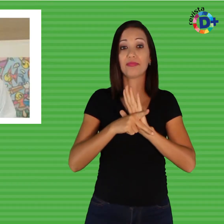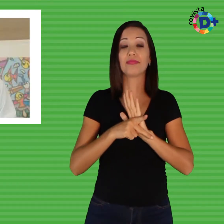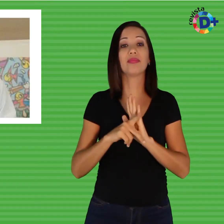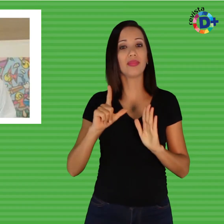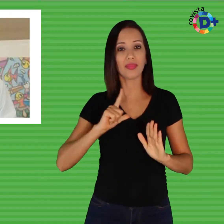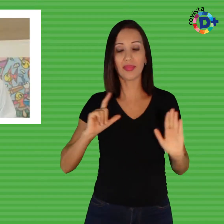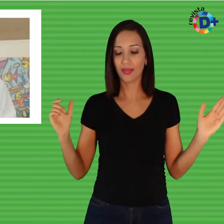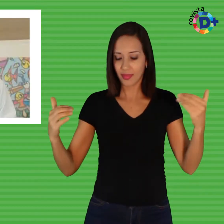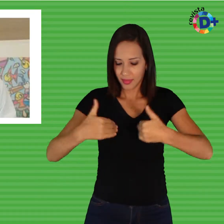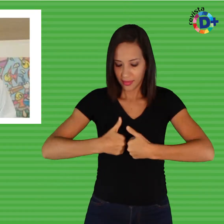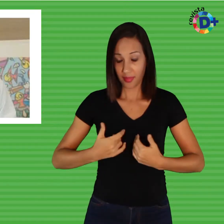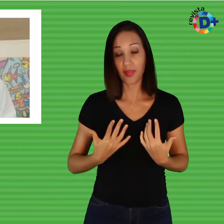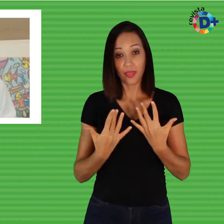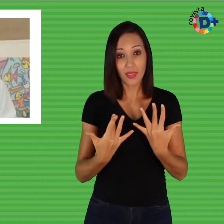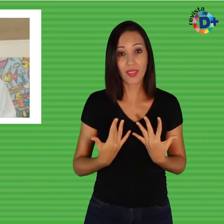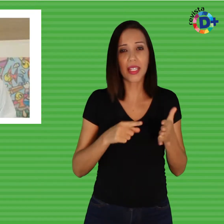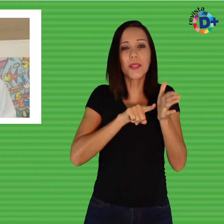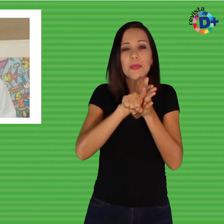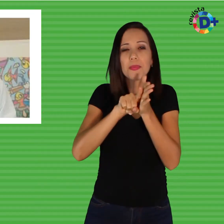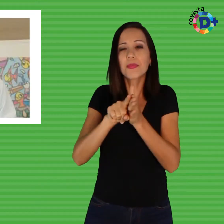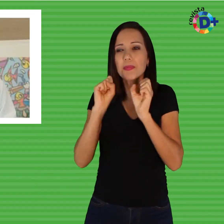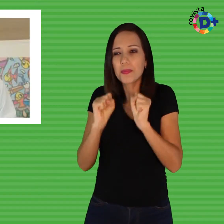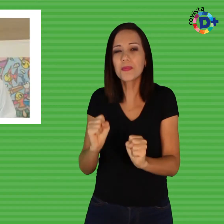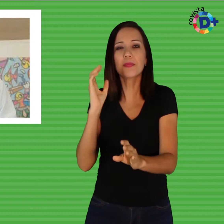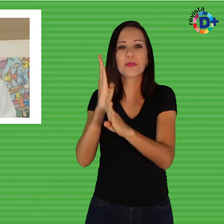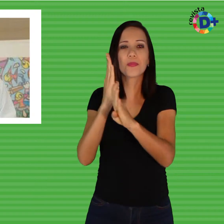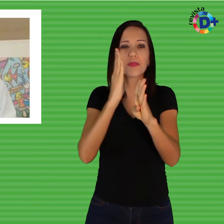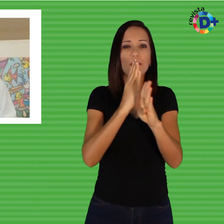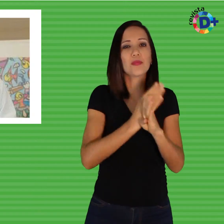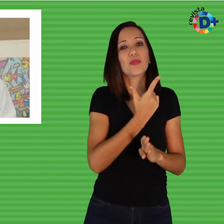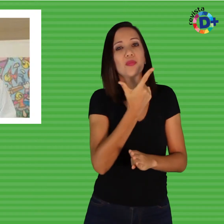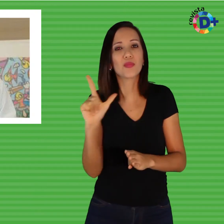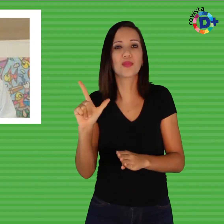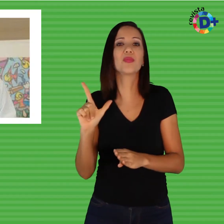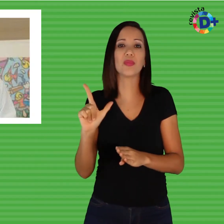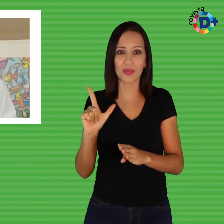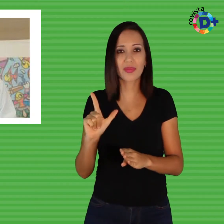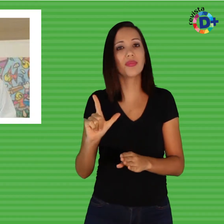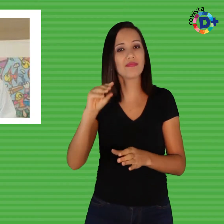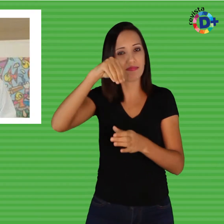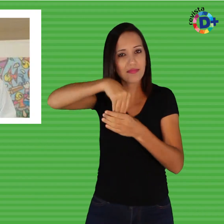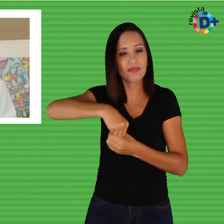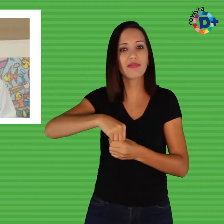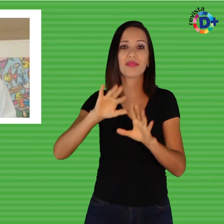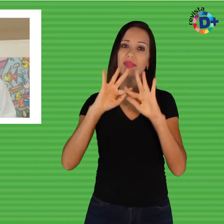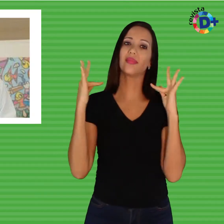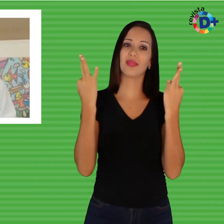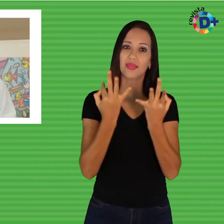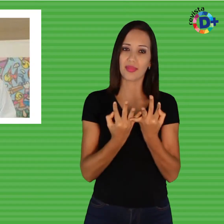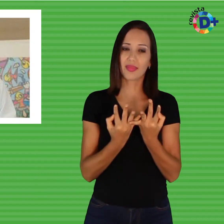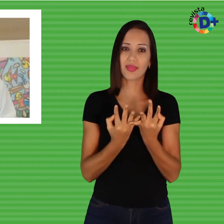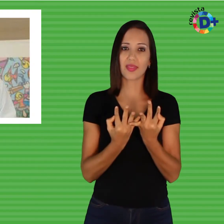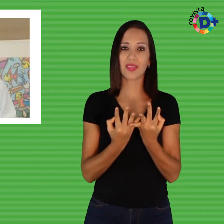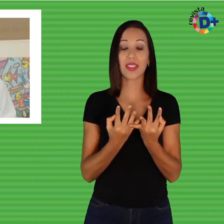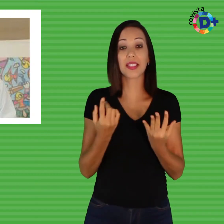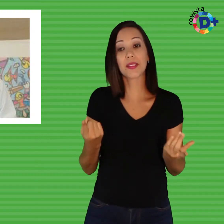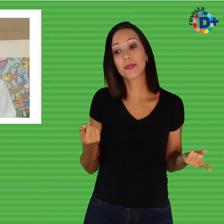autismo. Dessa pesquisa, podem ser descobertos outros casos dentro da família. A parceria junto